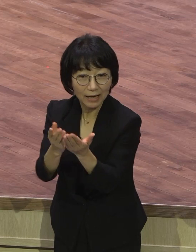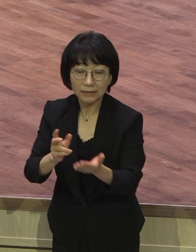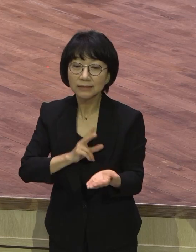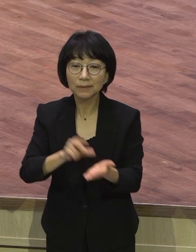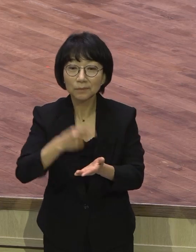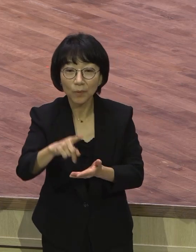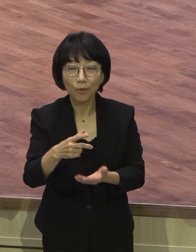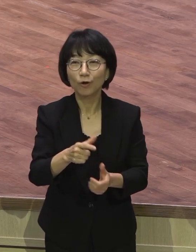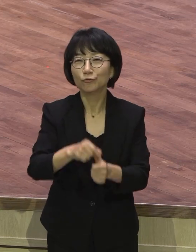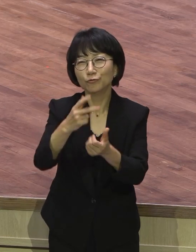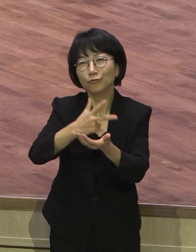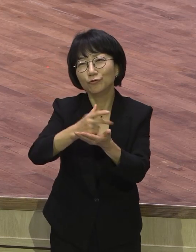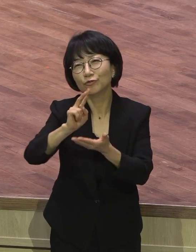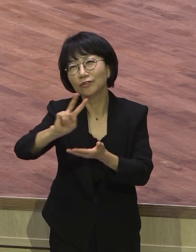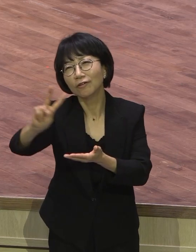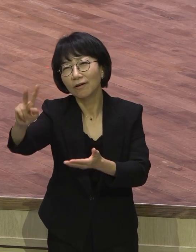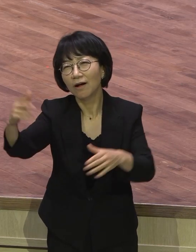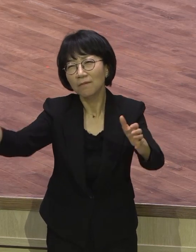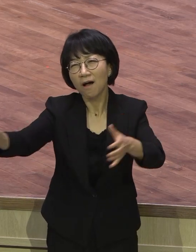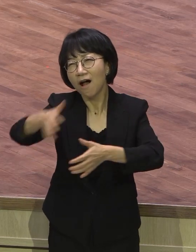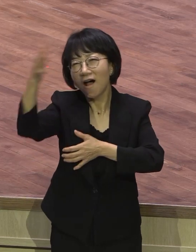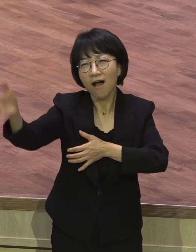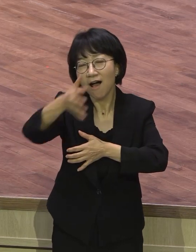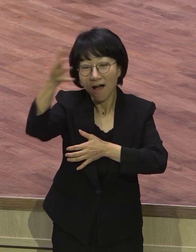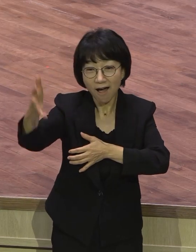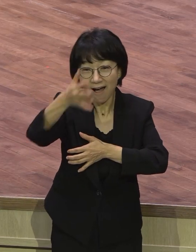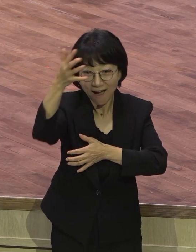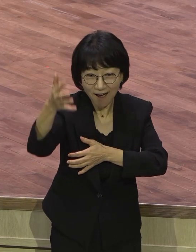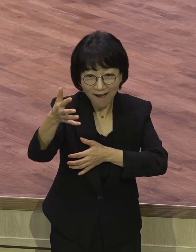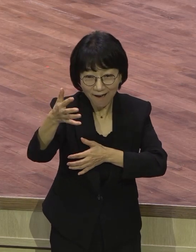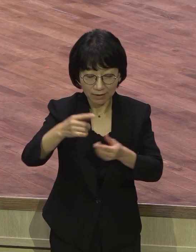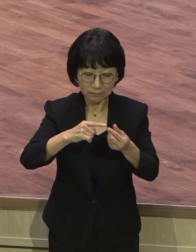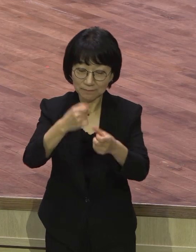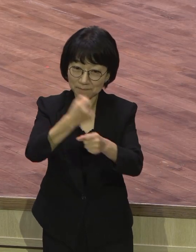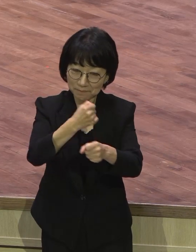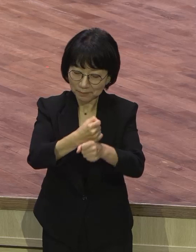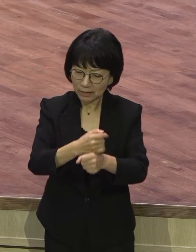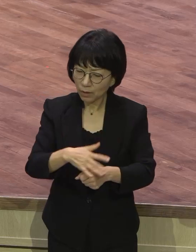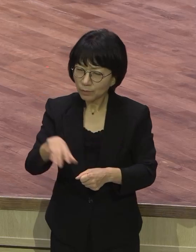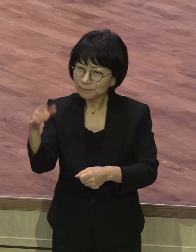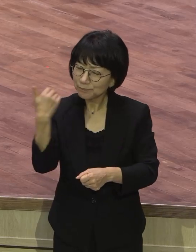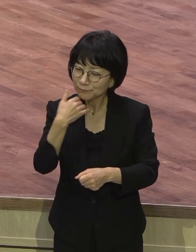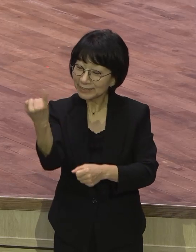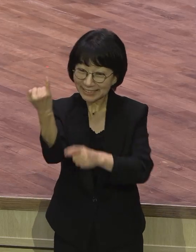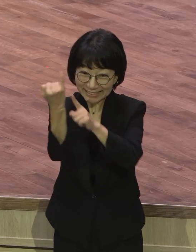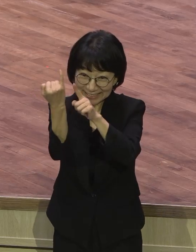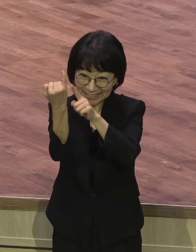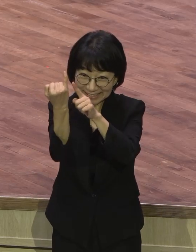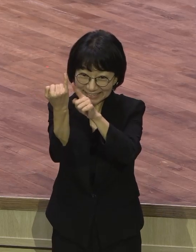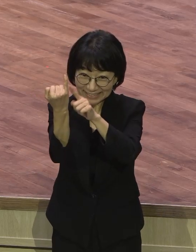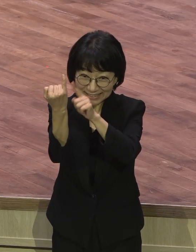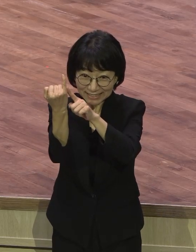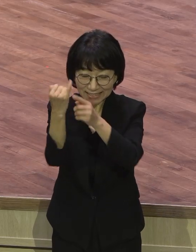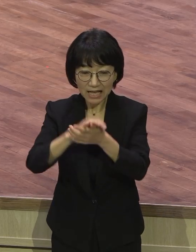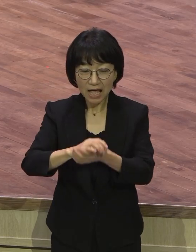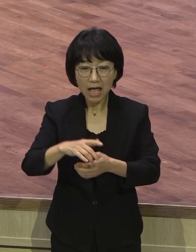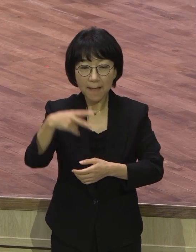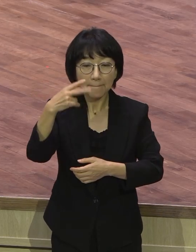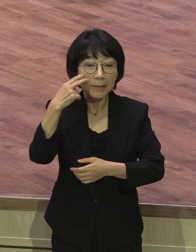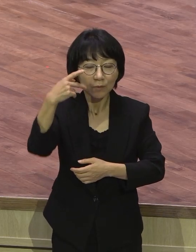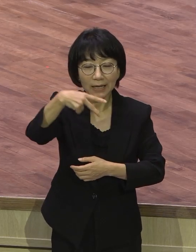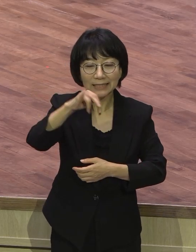불어인데 이 찬송은 메리 베이커라는 자매가 작사한 거예요 이 자매는 시카고 침례교